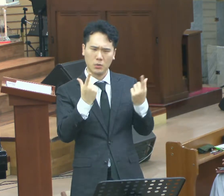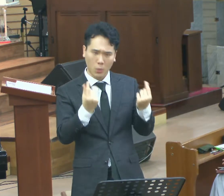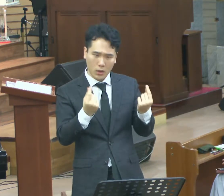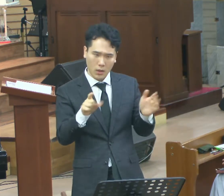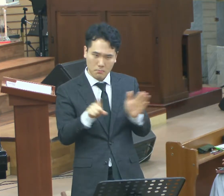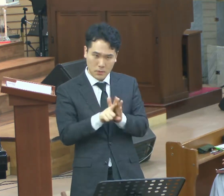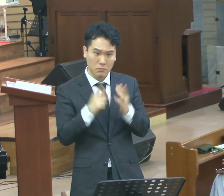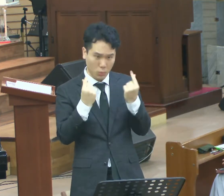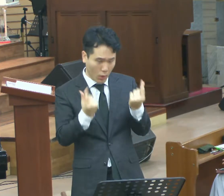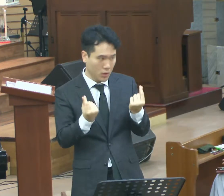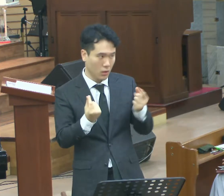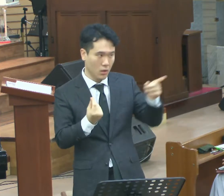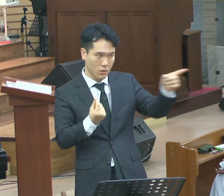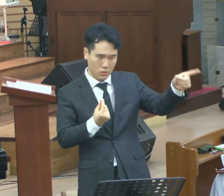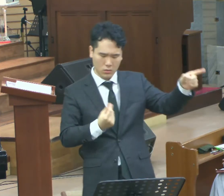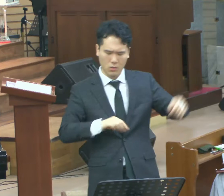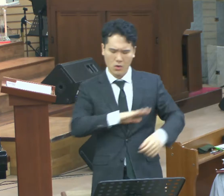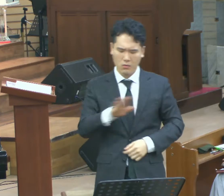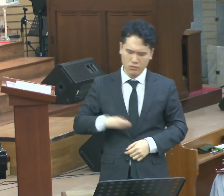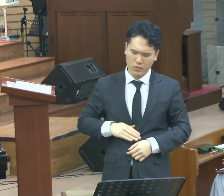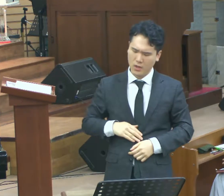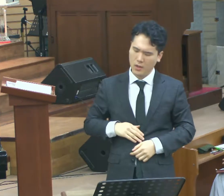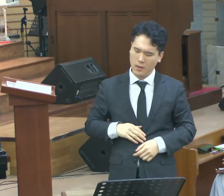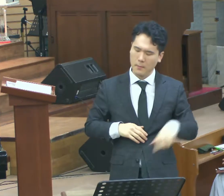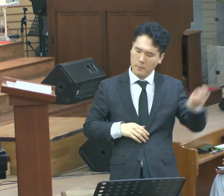먹이는 뭐죠? 새의 먹이는 벌레예요.